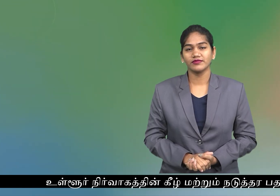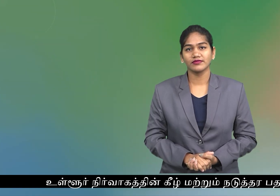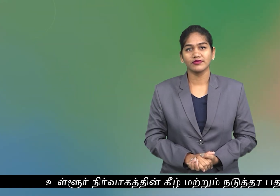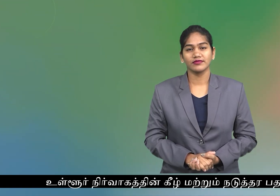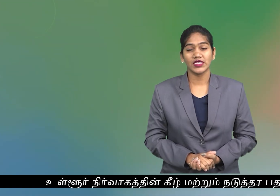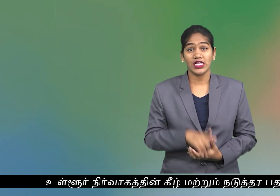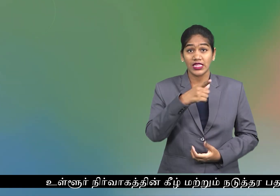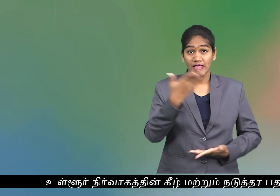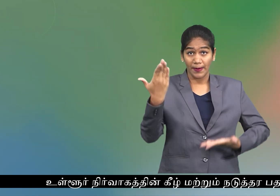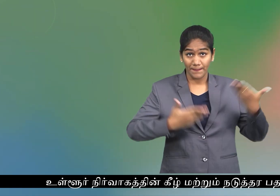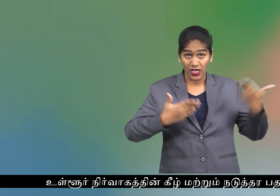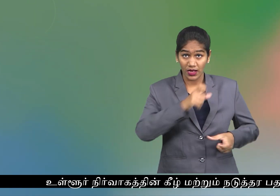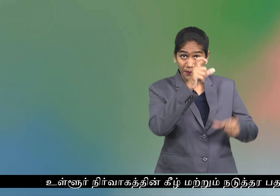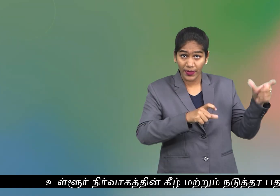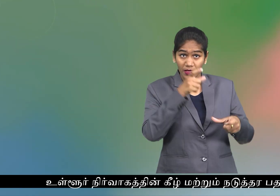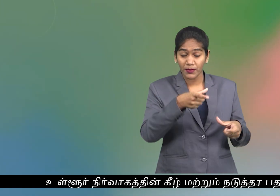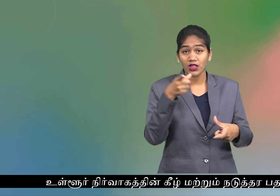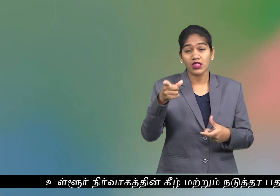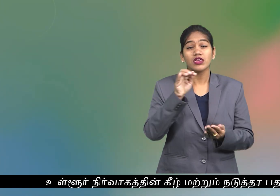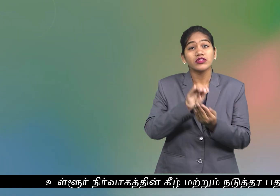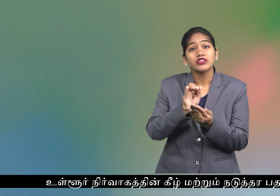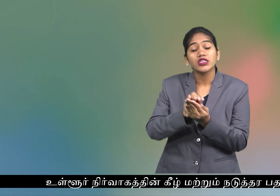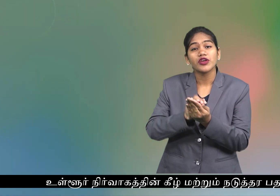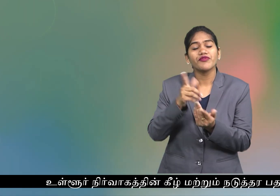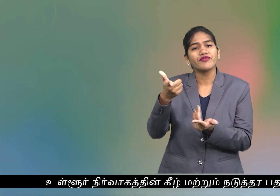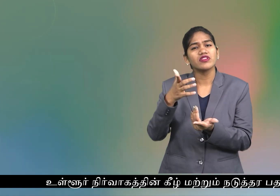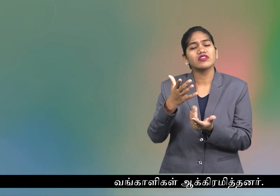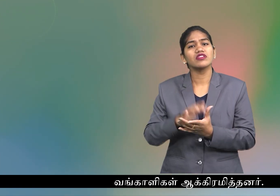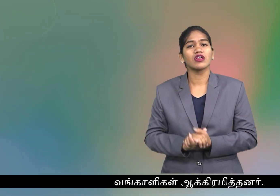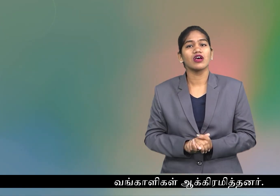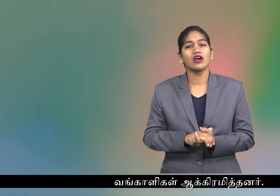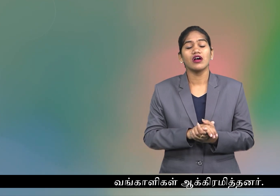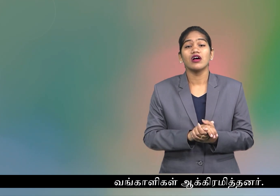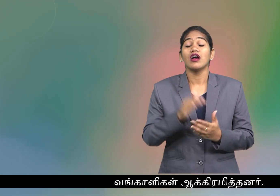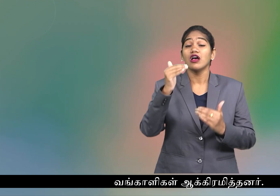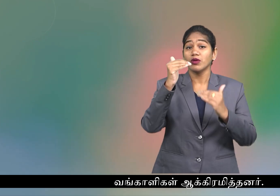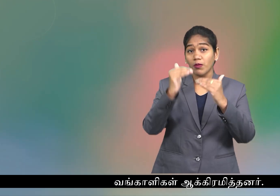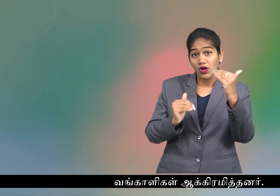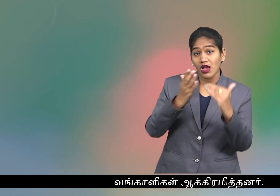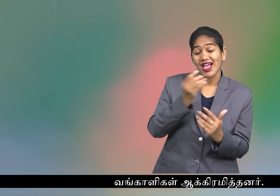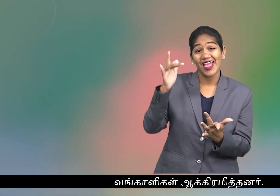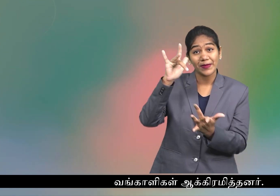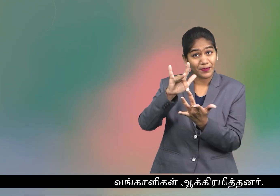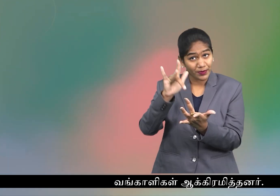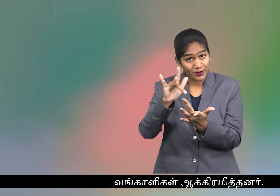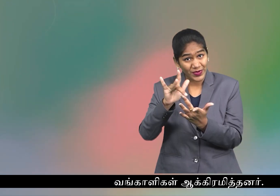உள்ளூர் நிர்வாகத்தின் கீழ் மக்கள் நடுத்தர பதவிகளை வங்காளிகள் ஆக்கிரமித்தனர்.